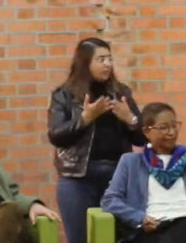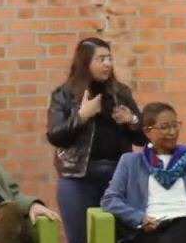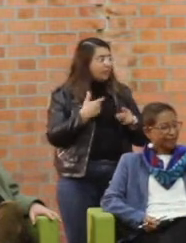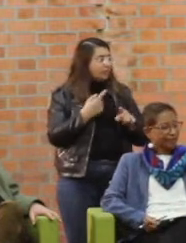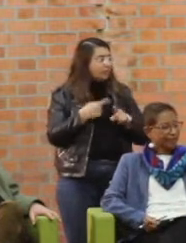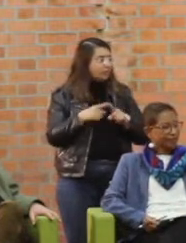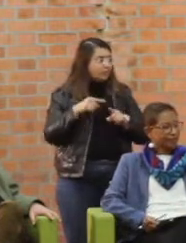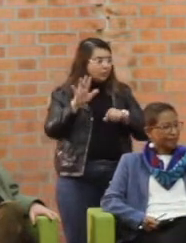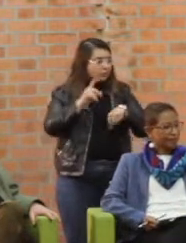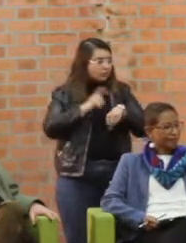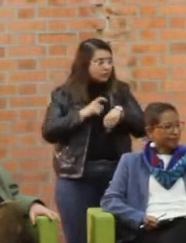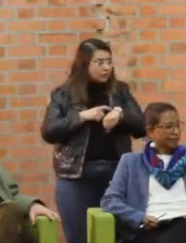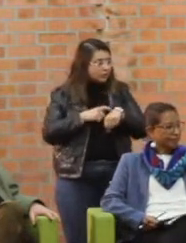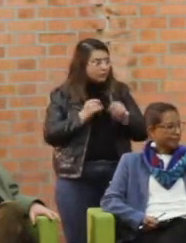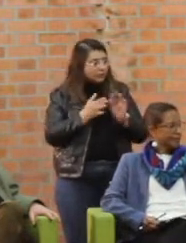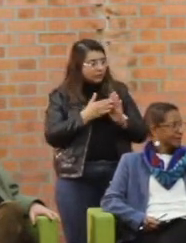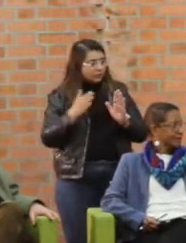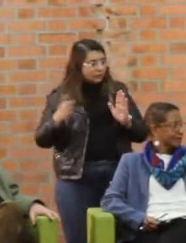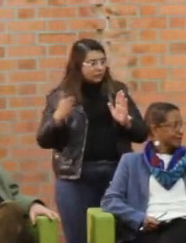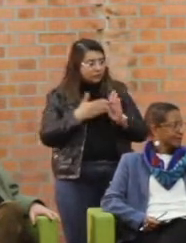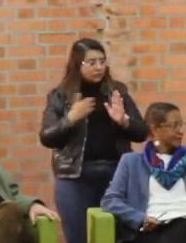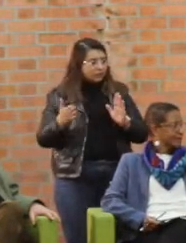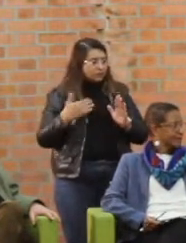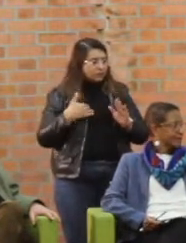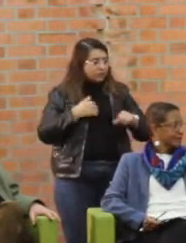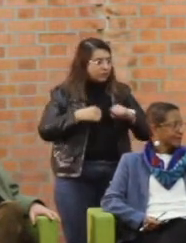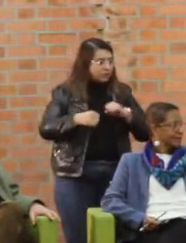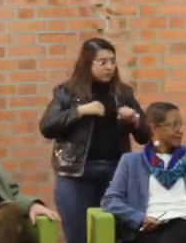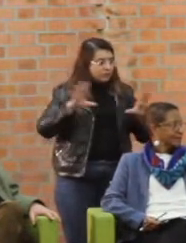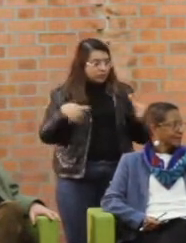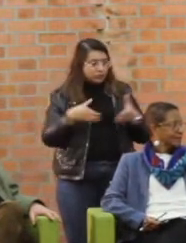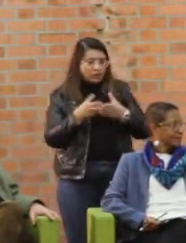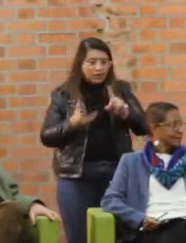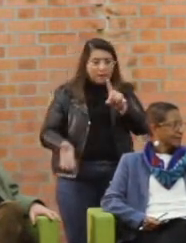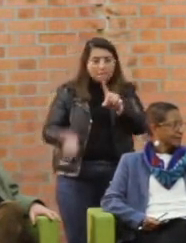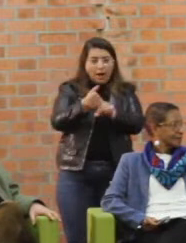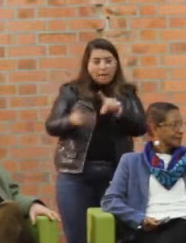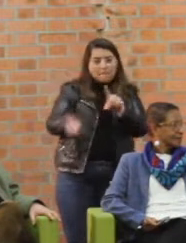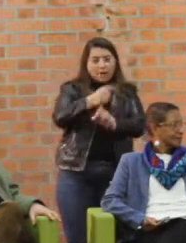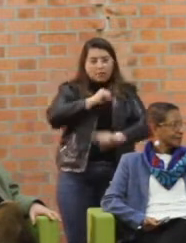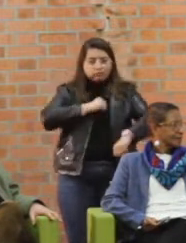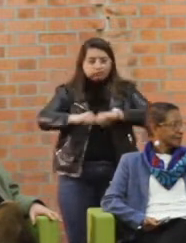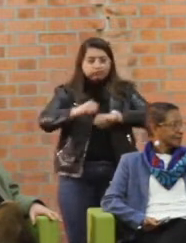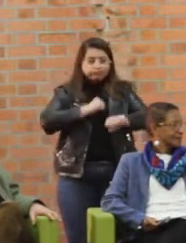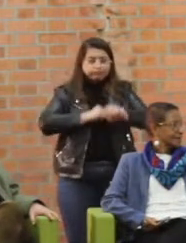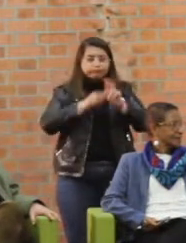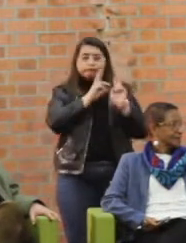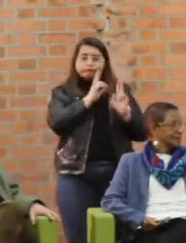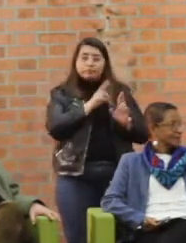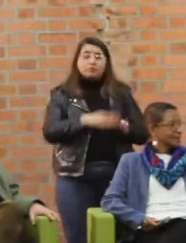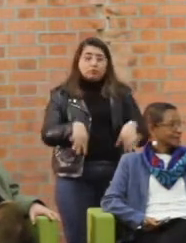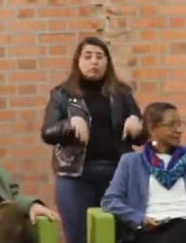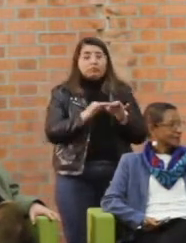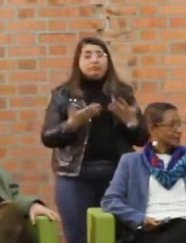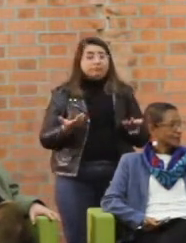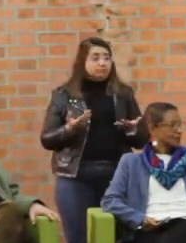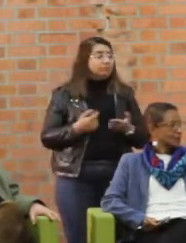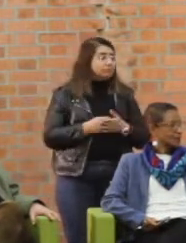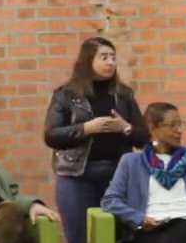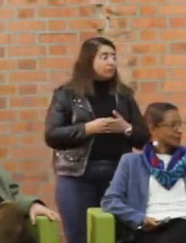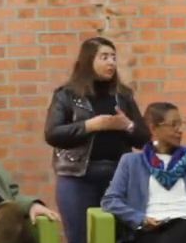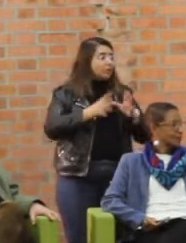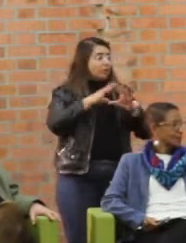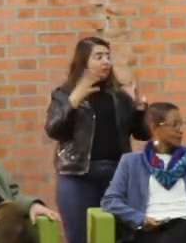unos momentos de efervescencia con los logros tan importantes de reconocer no la realidad